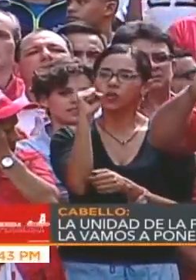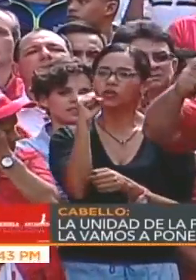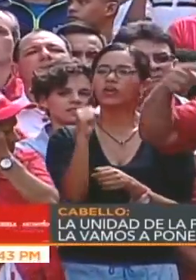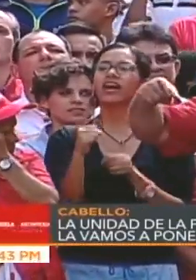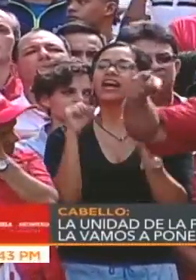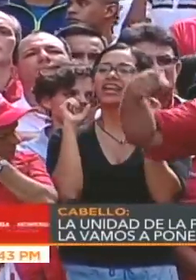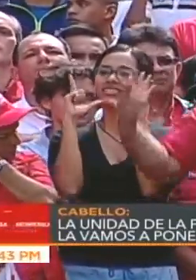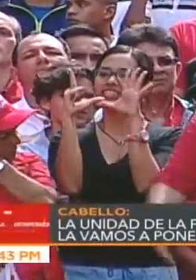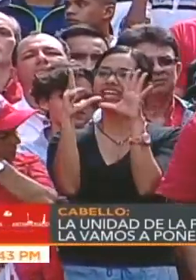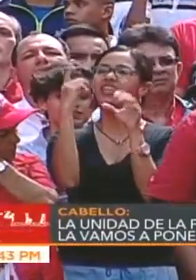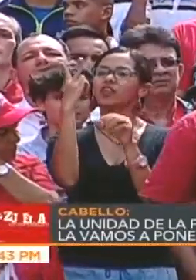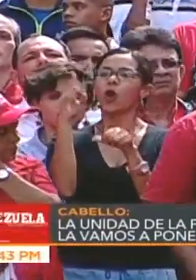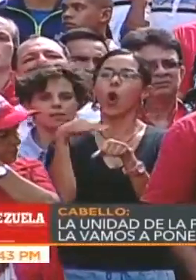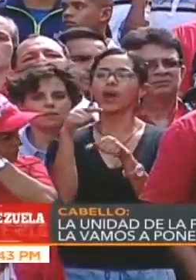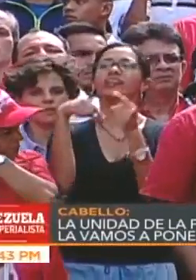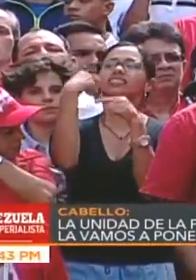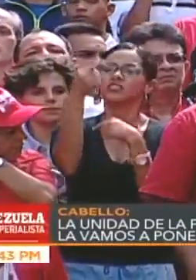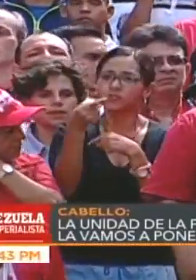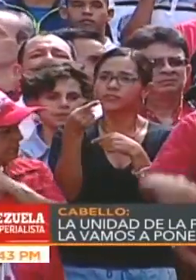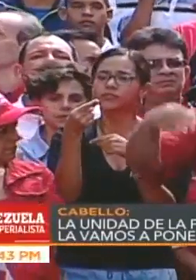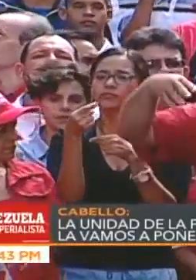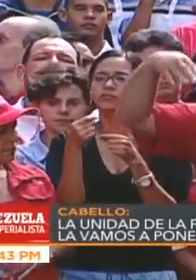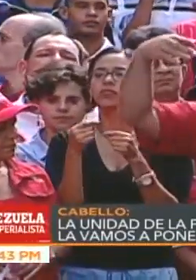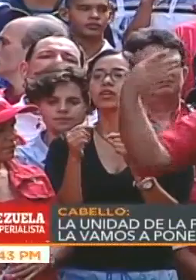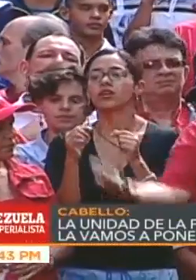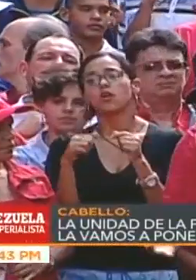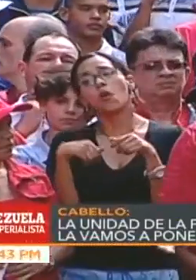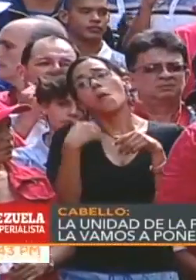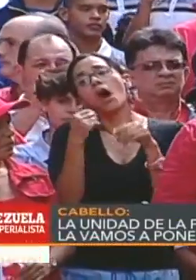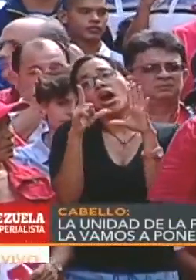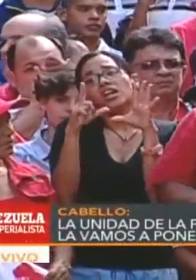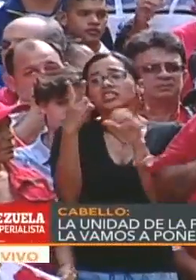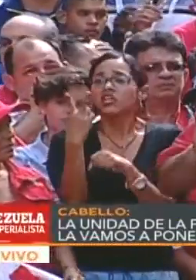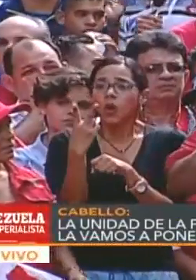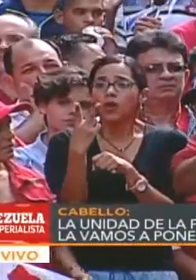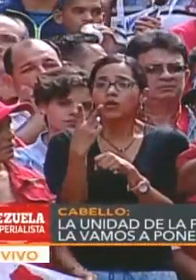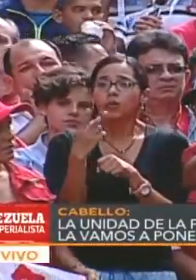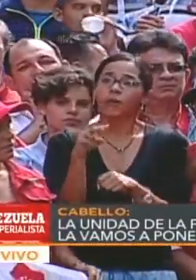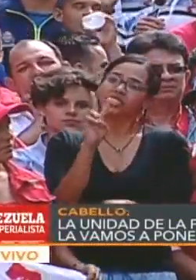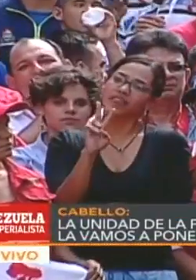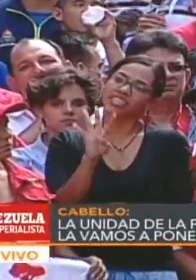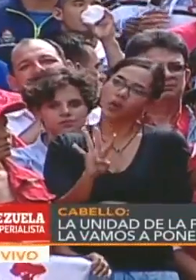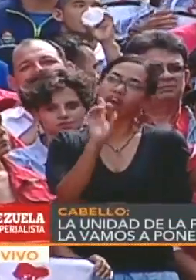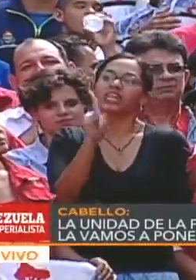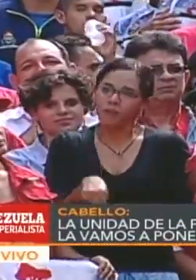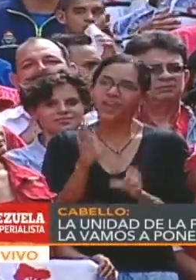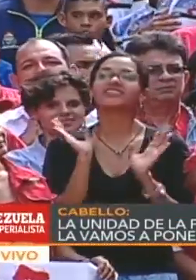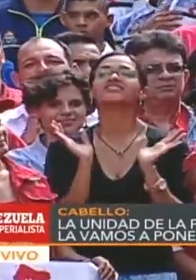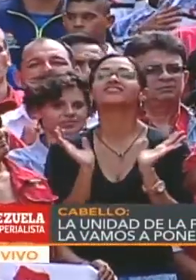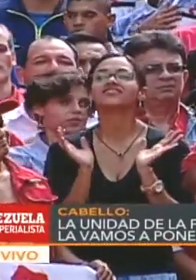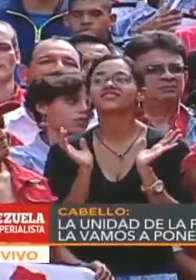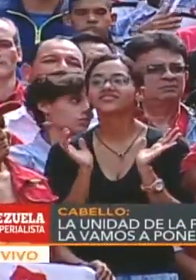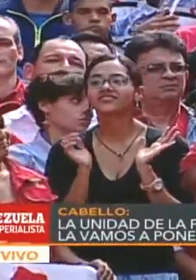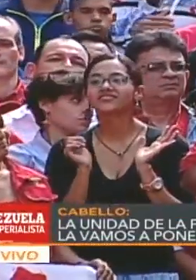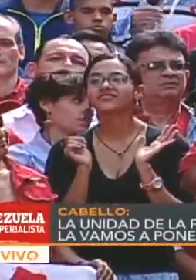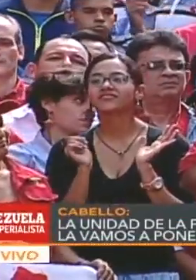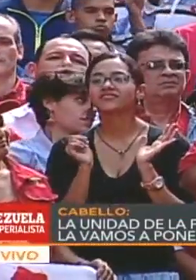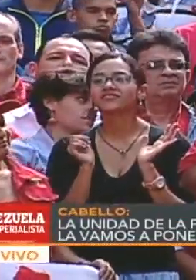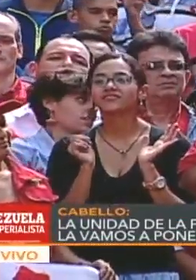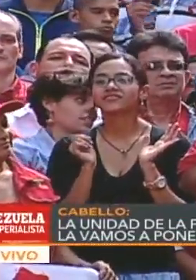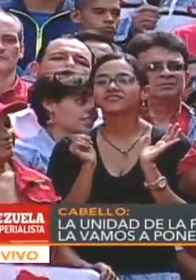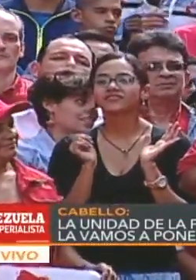en las 72 horas siguientes, pueden ser 72, pero pueden ser 24 también.